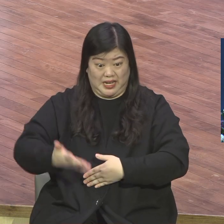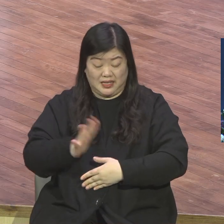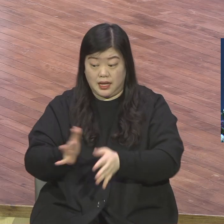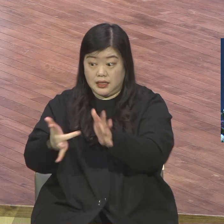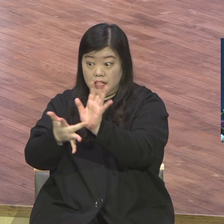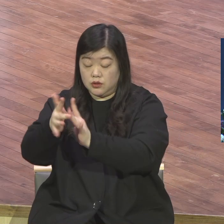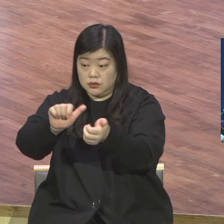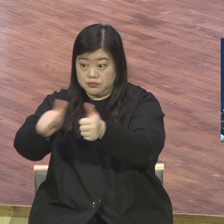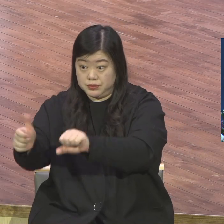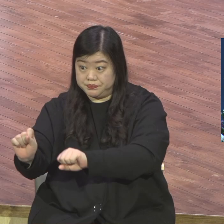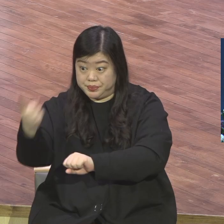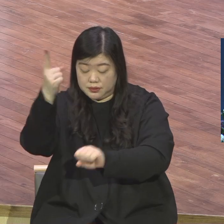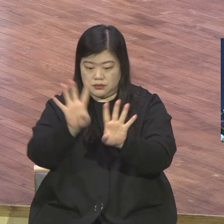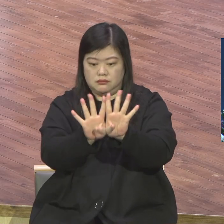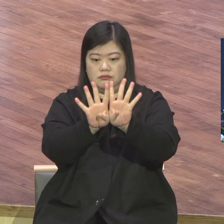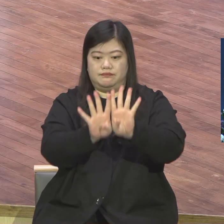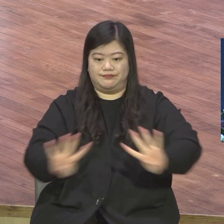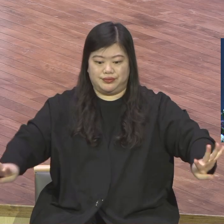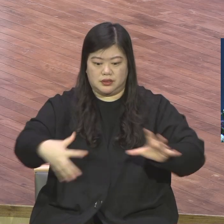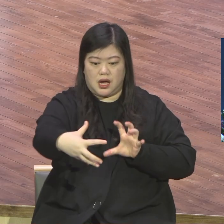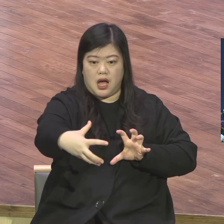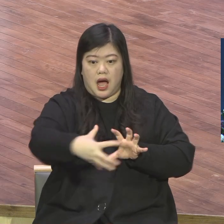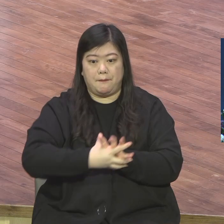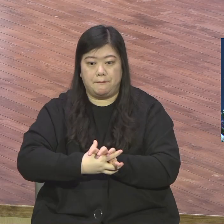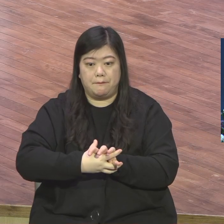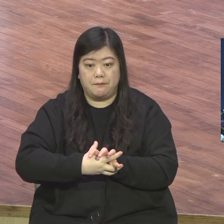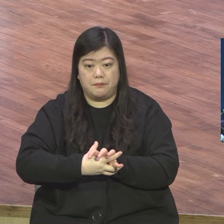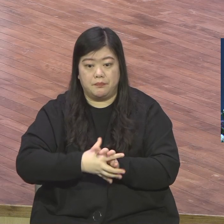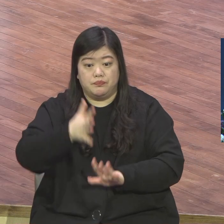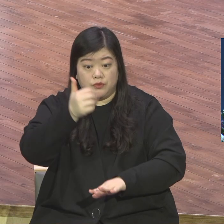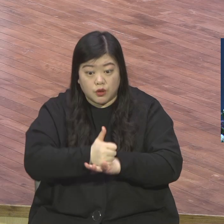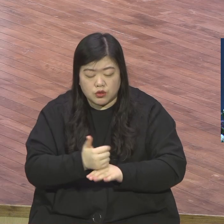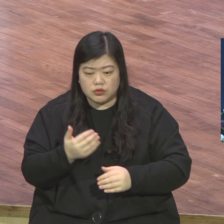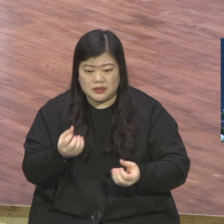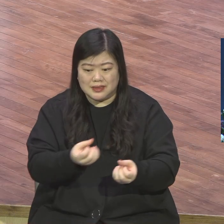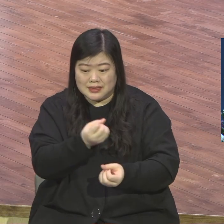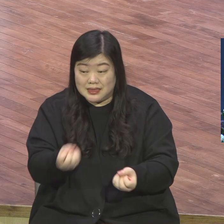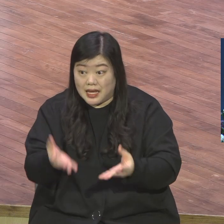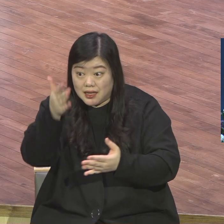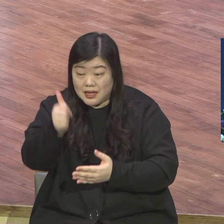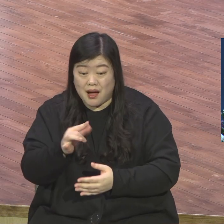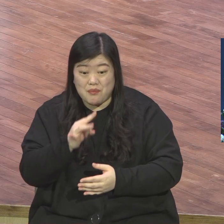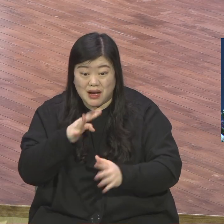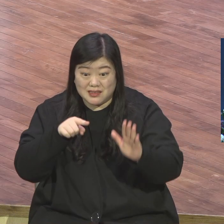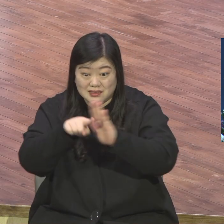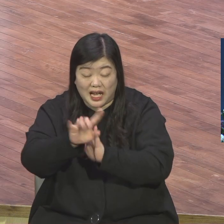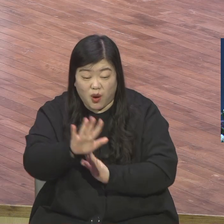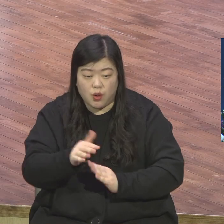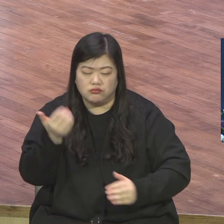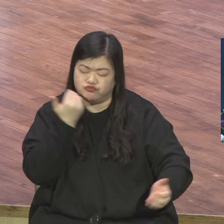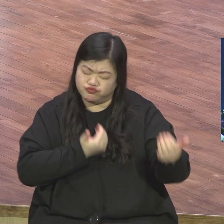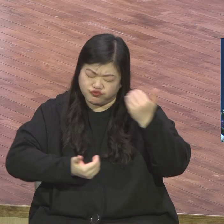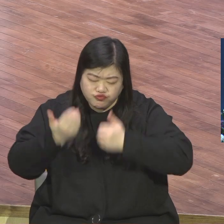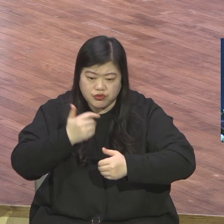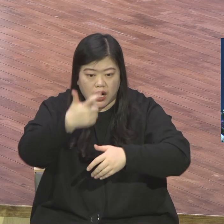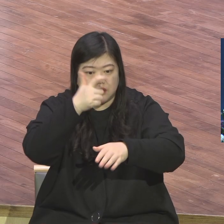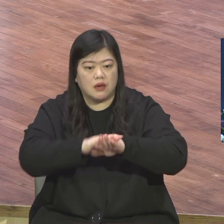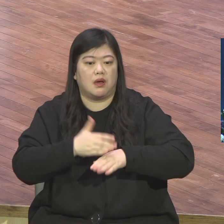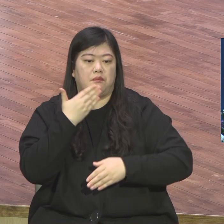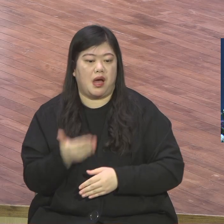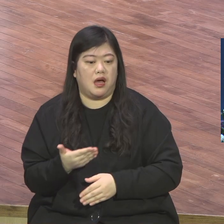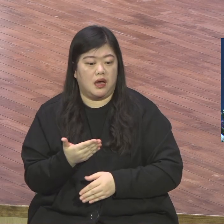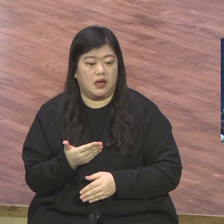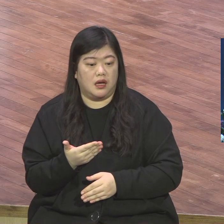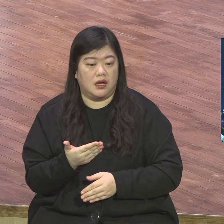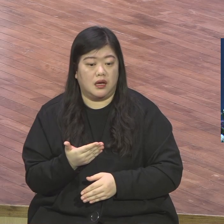그 못도란 지성소가 이제는 다 들어갈 수 있게 되었어요. 하나님께 나가 예배드리는, 또 기도할 수 있는 이 놀라운